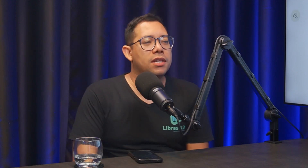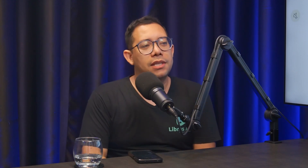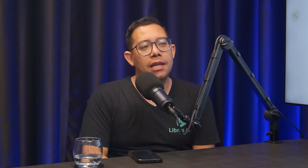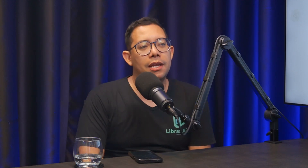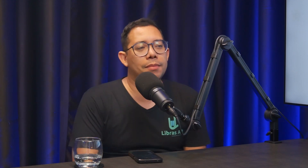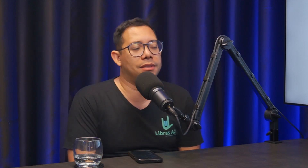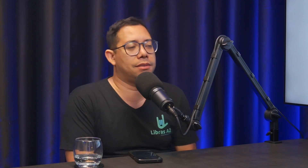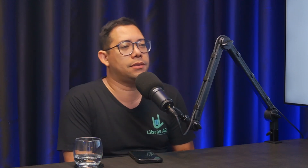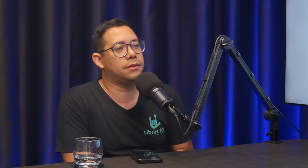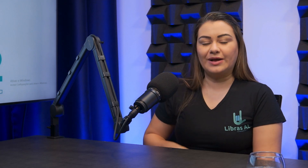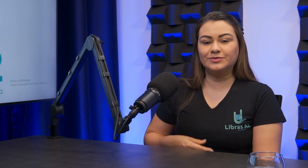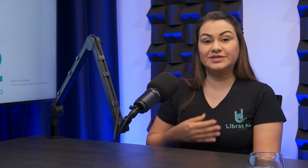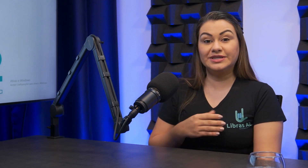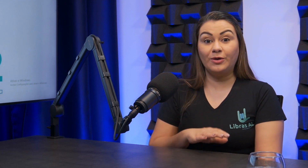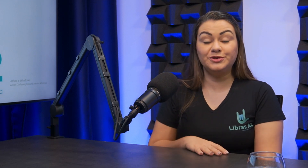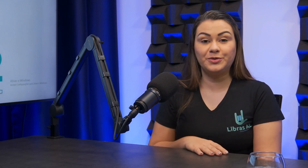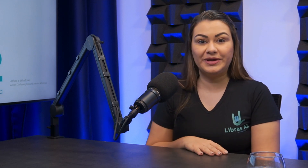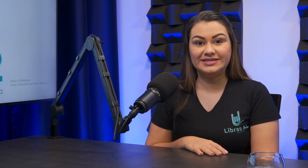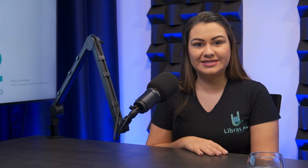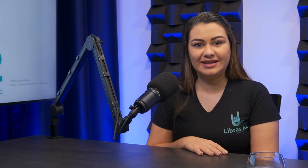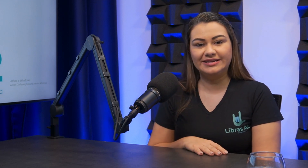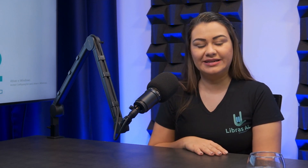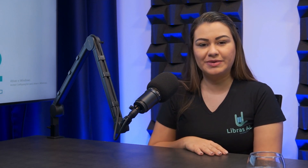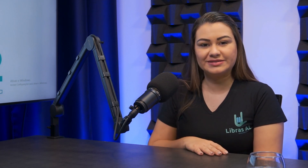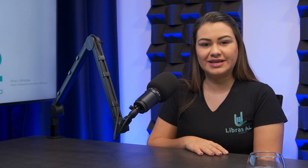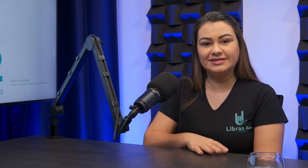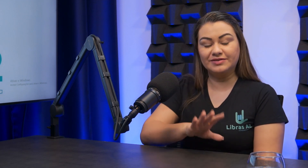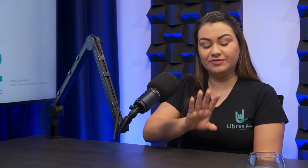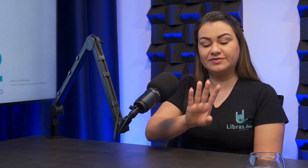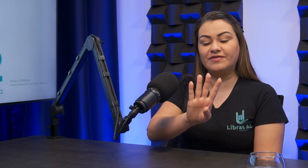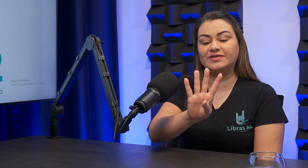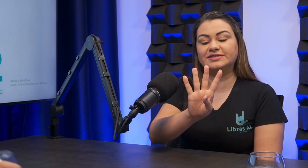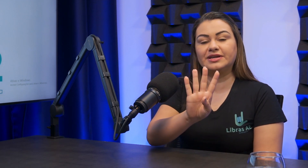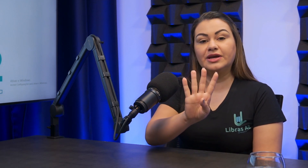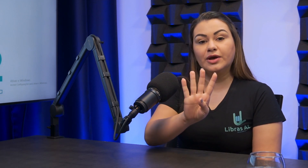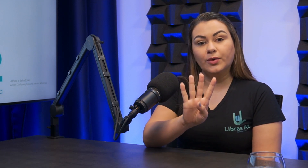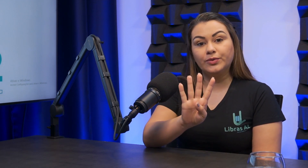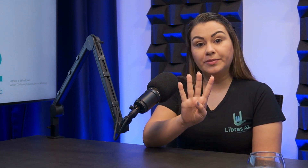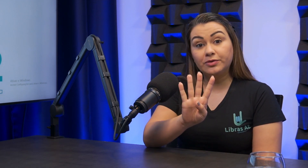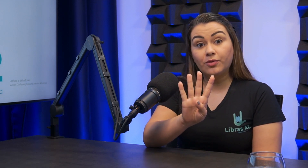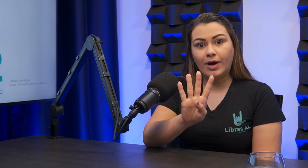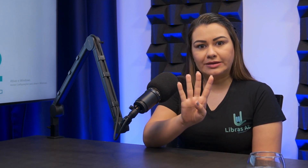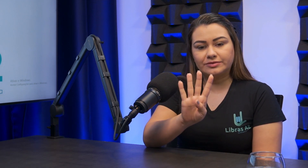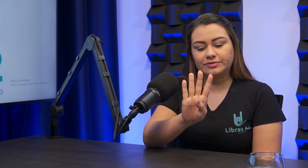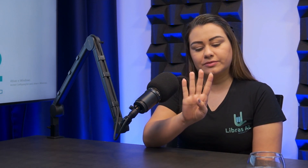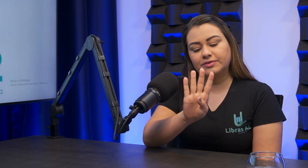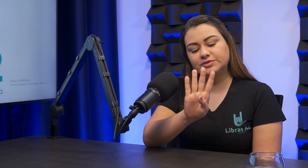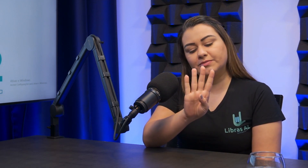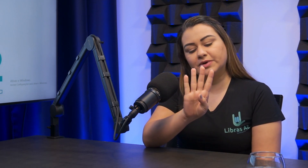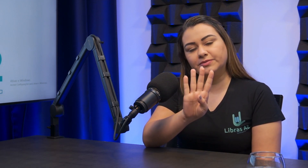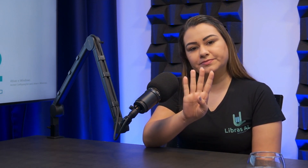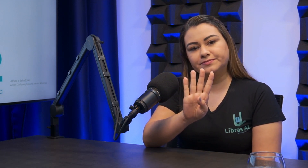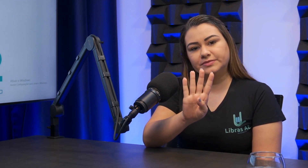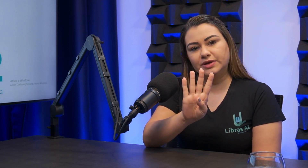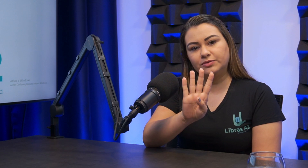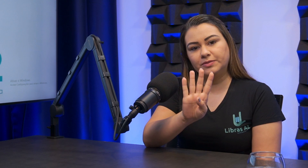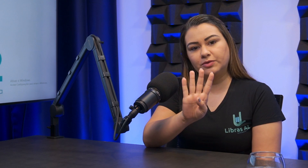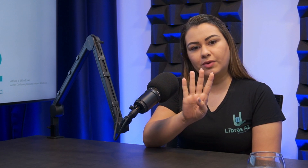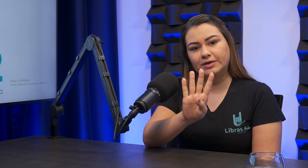em Libras? O sinal de conhecer em Libras é assim, você vai fazer o número 4 com a sua mão, né? O número 4,